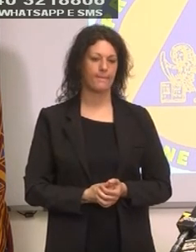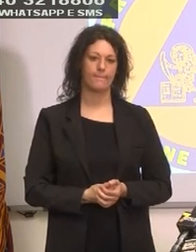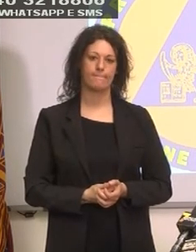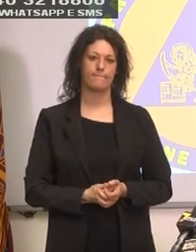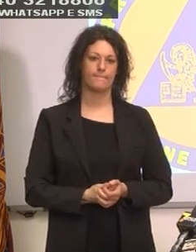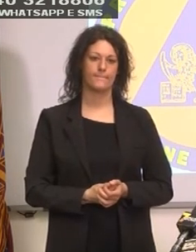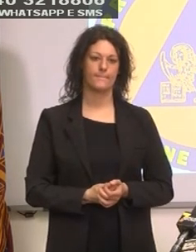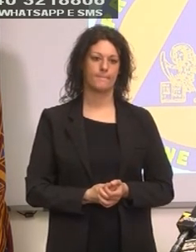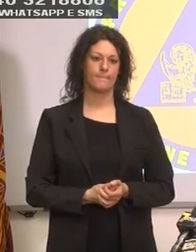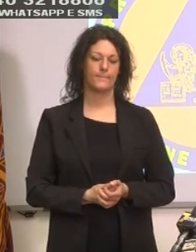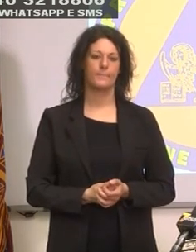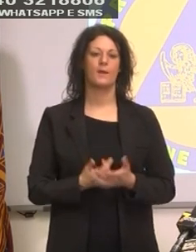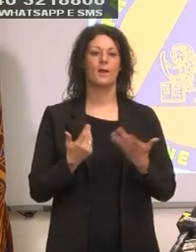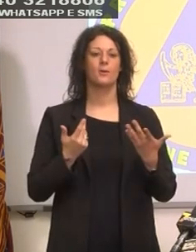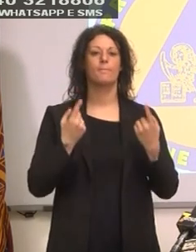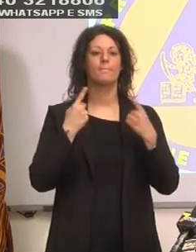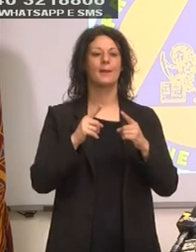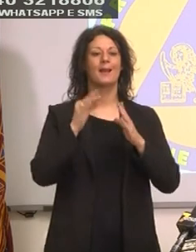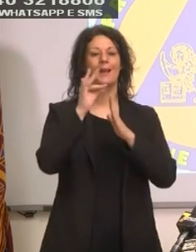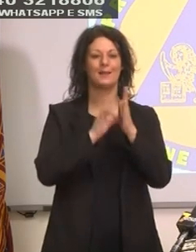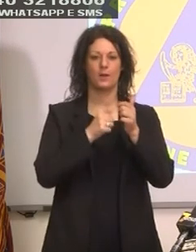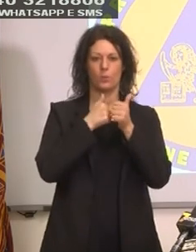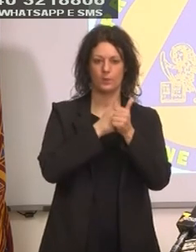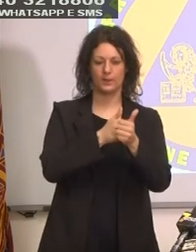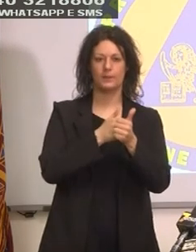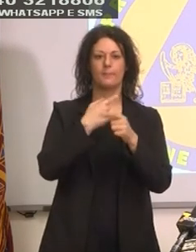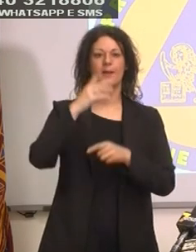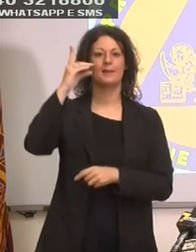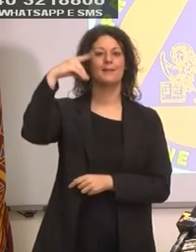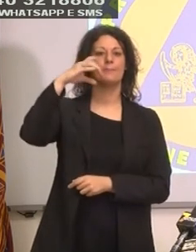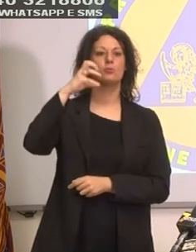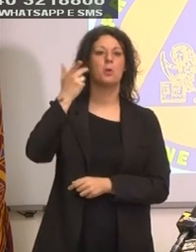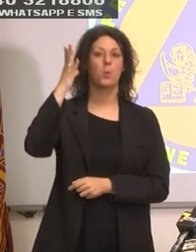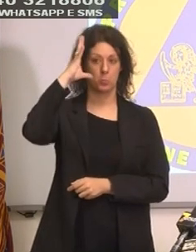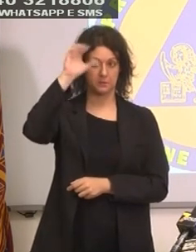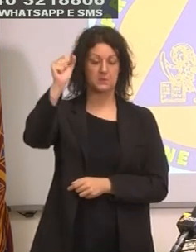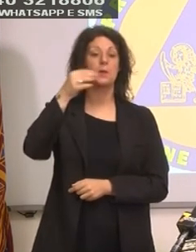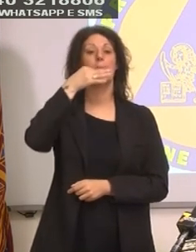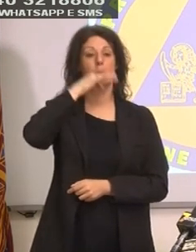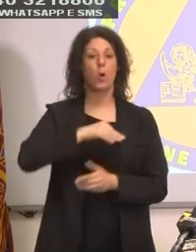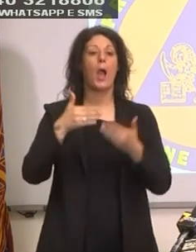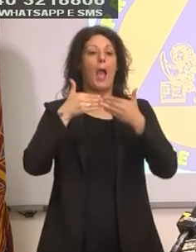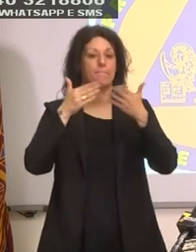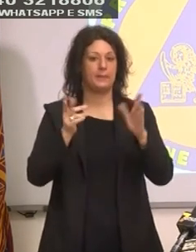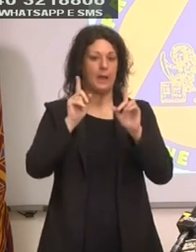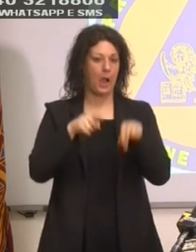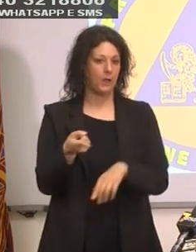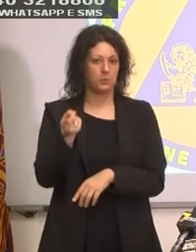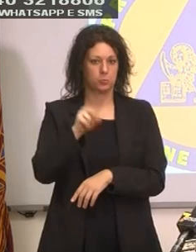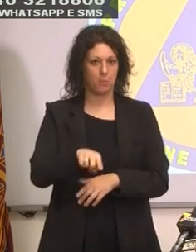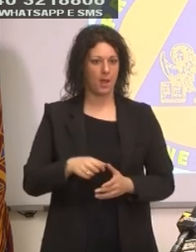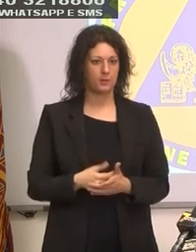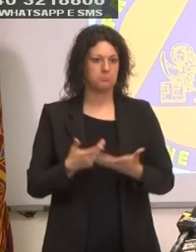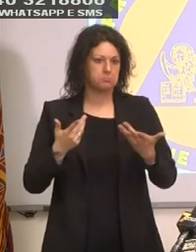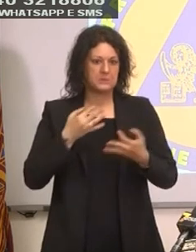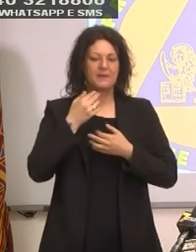guarda, rispetto alle linee guida e di PCM le università possono aprire anche domani mattina, cioè nel senso che gli esami